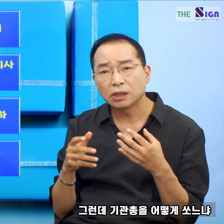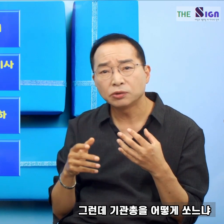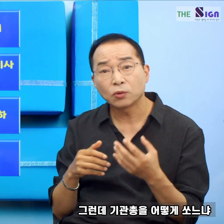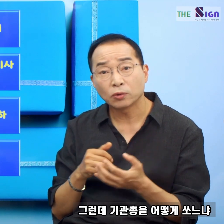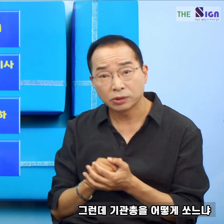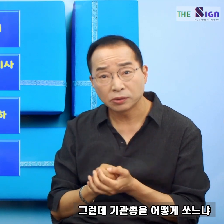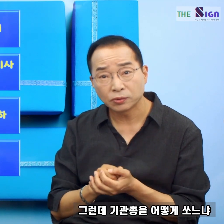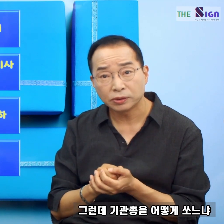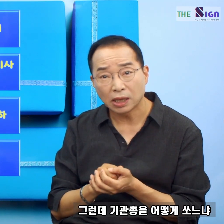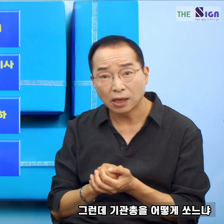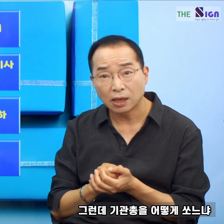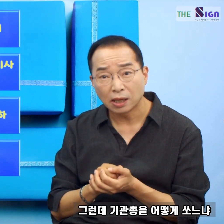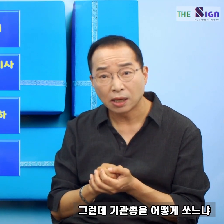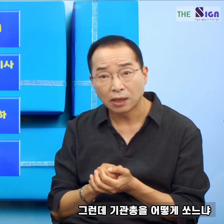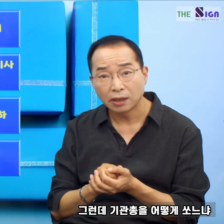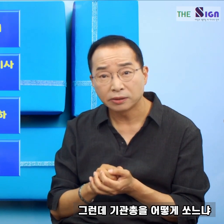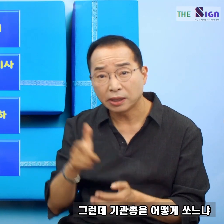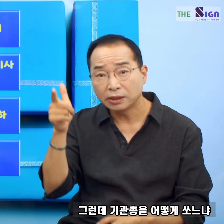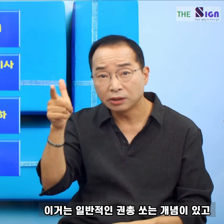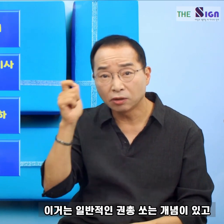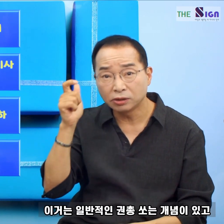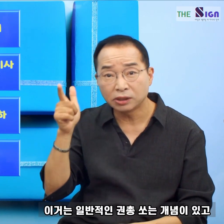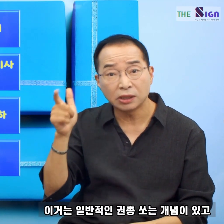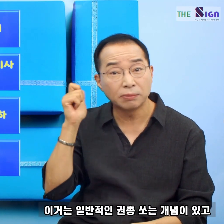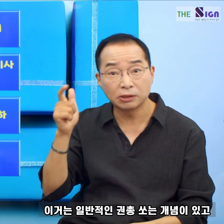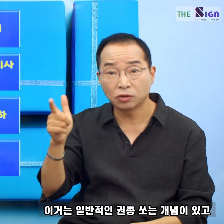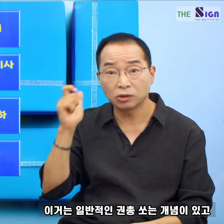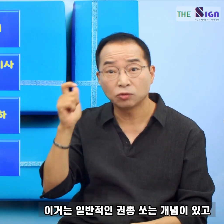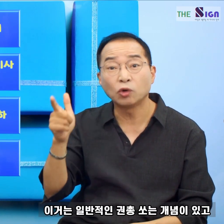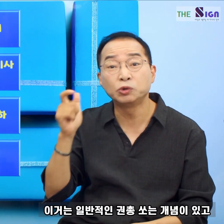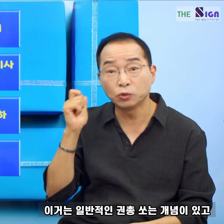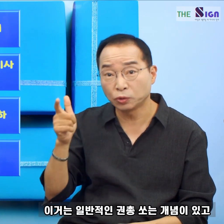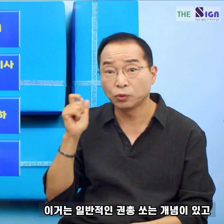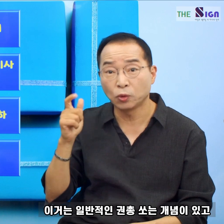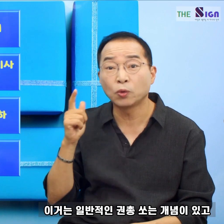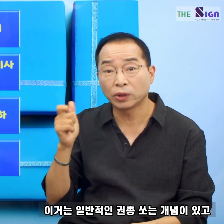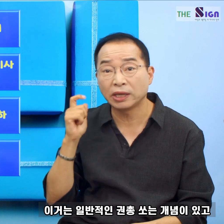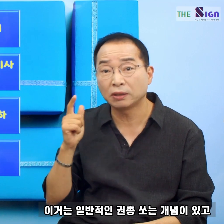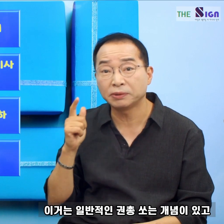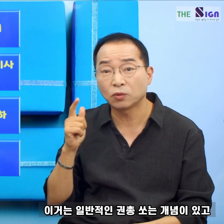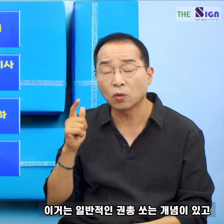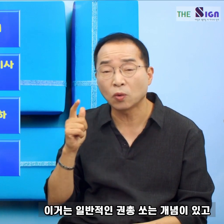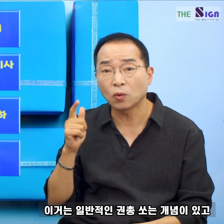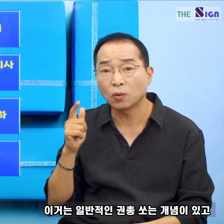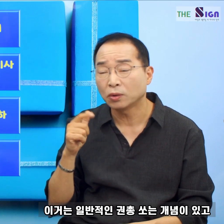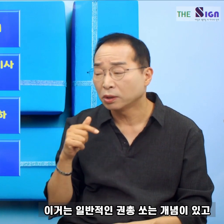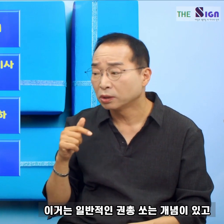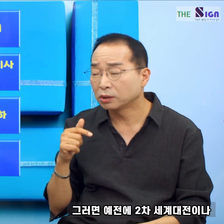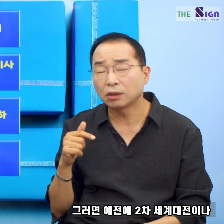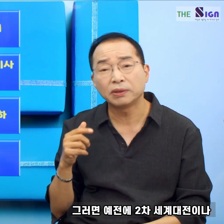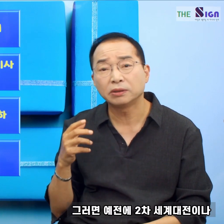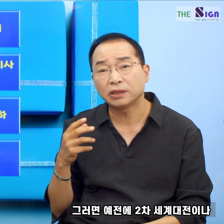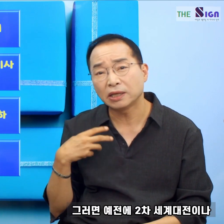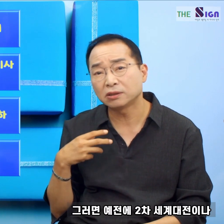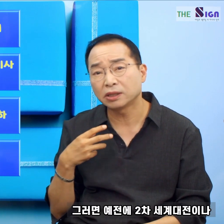기관총을 어떻게 쏘느냐? 근데 이거는 이제 일반적인 권총 쏘는 그 개념이고, 그러면 예전에